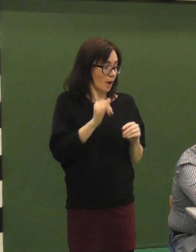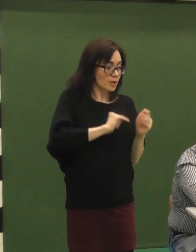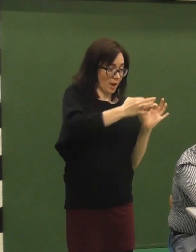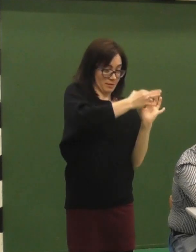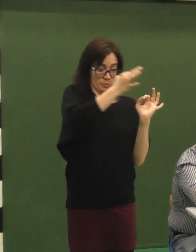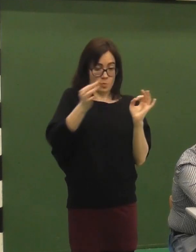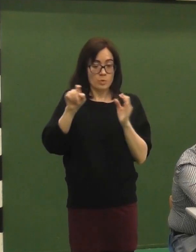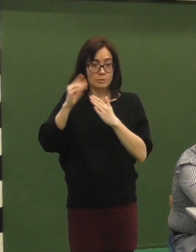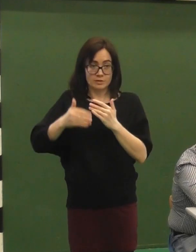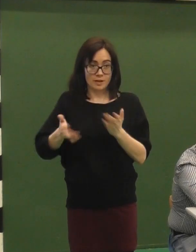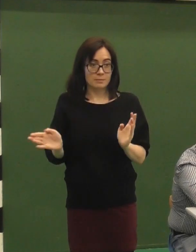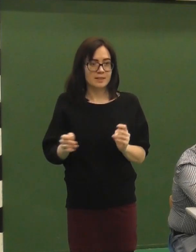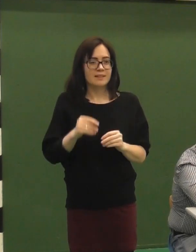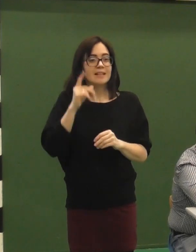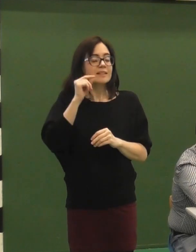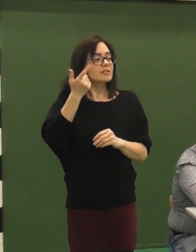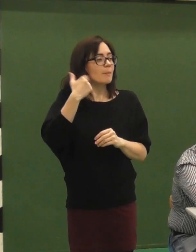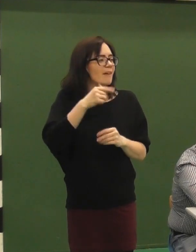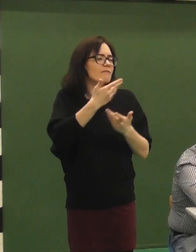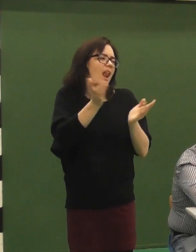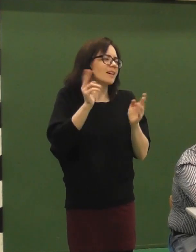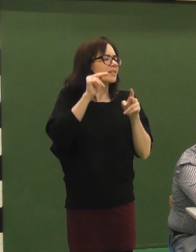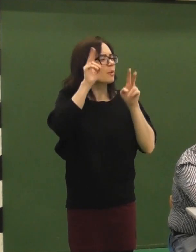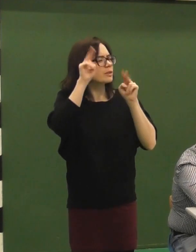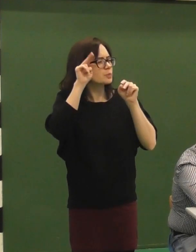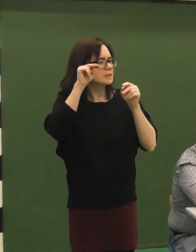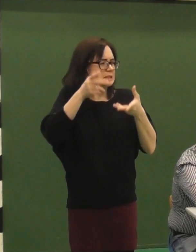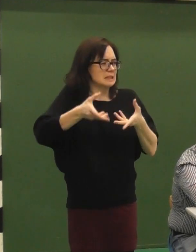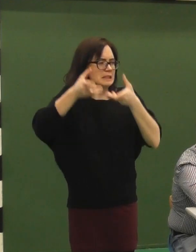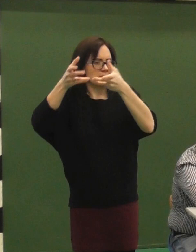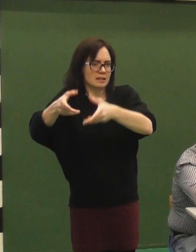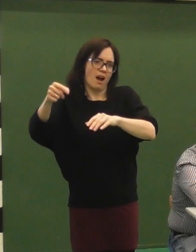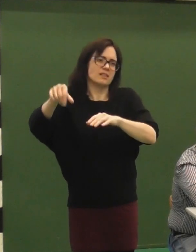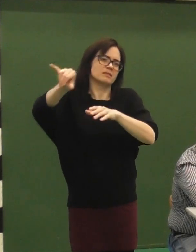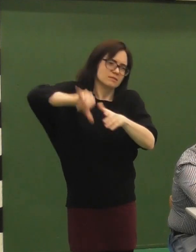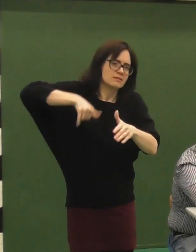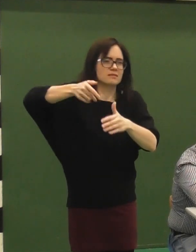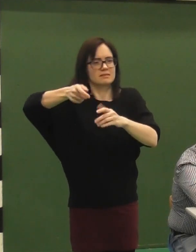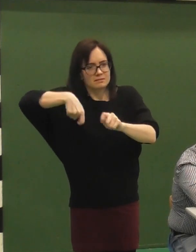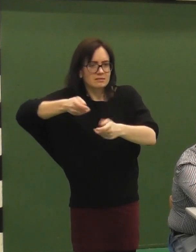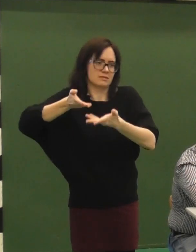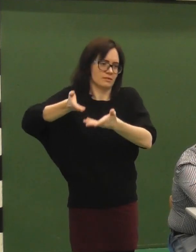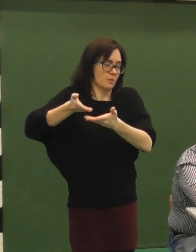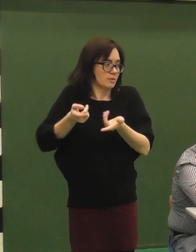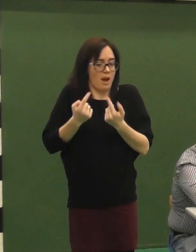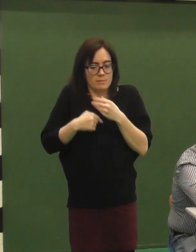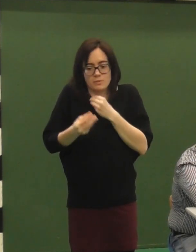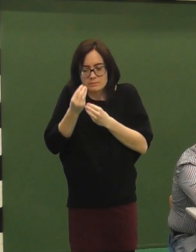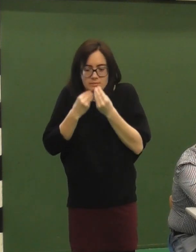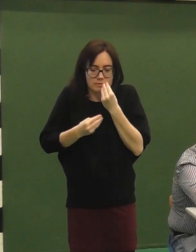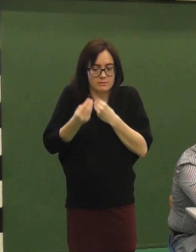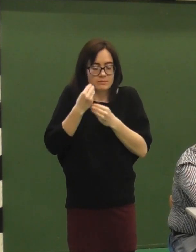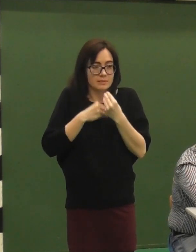egy nyulat, és azt közték meg, és azt tettük. Én soha életemben